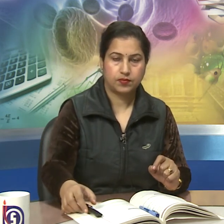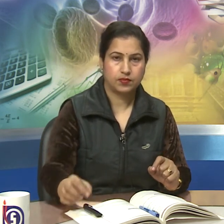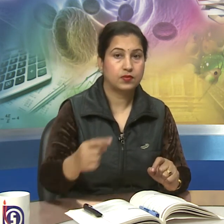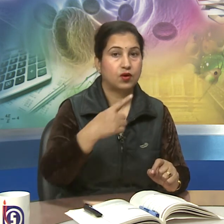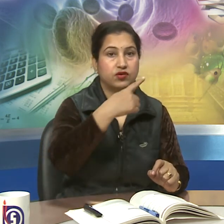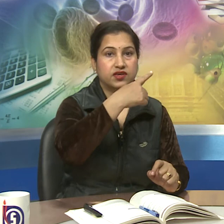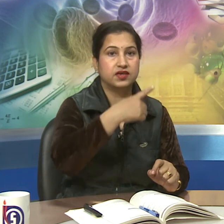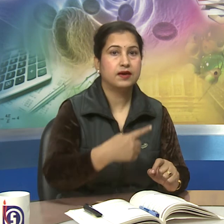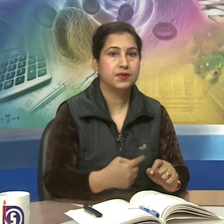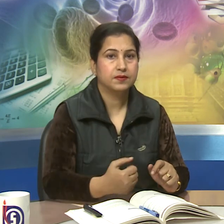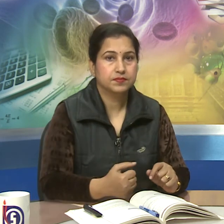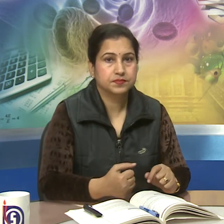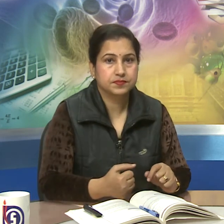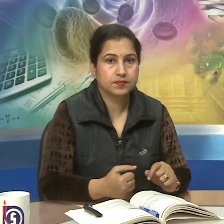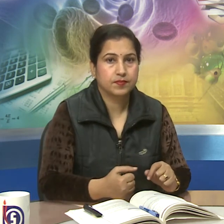है और देखिए यहां पर